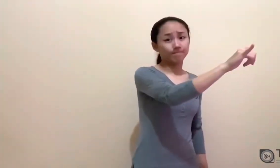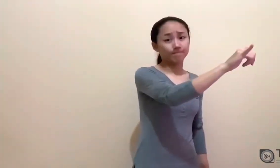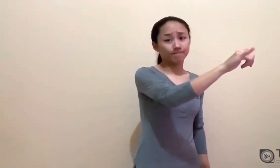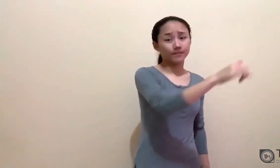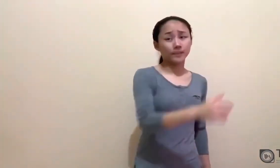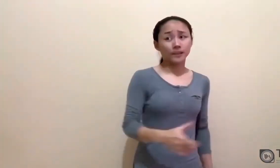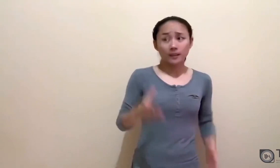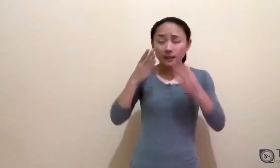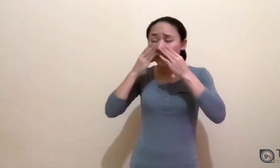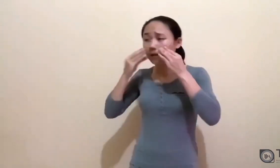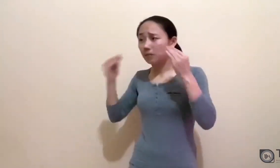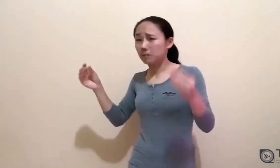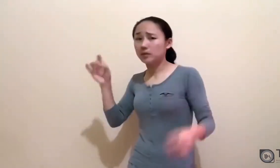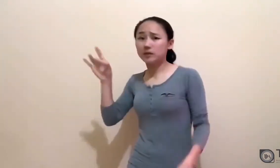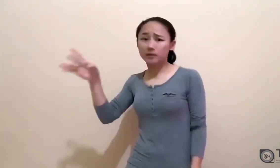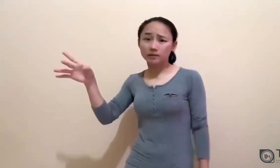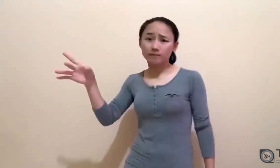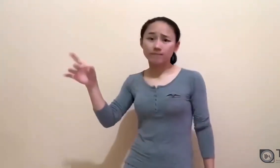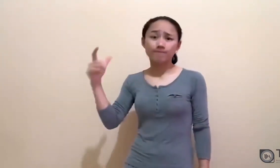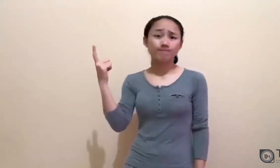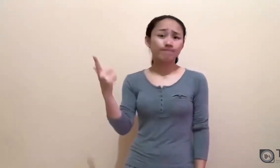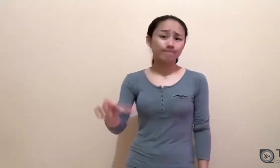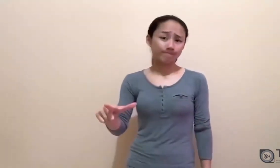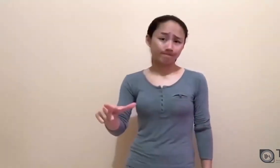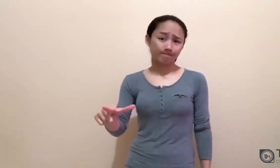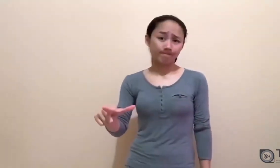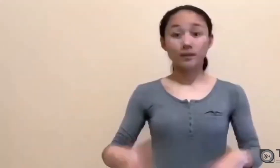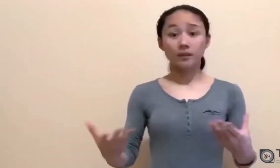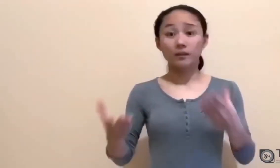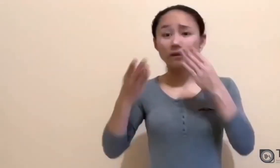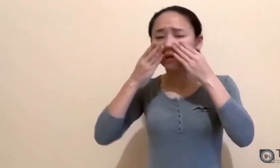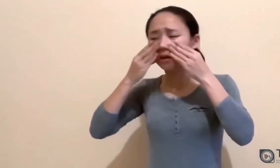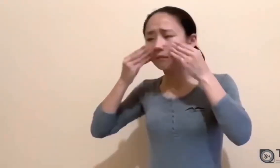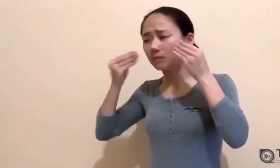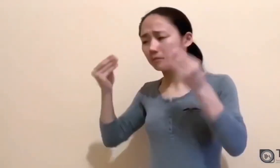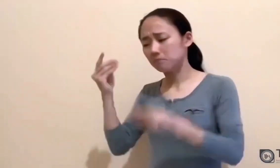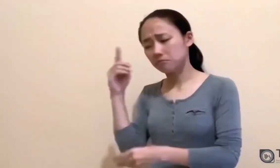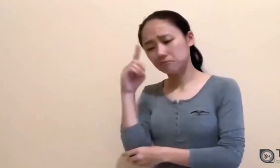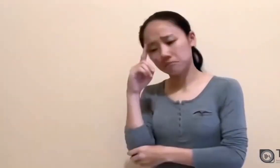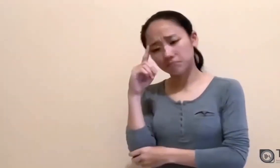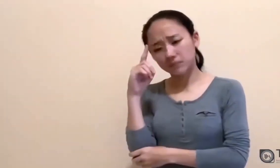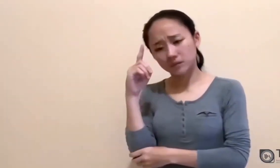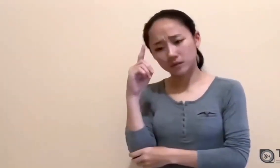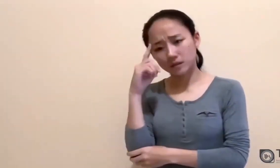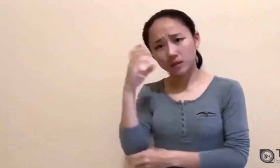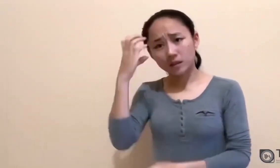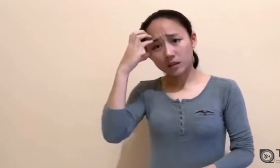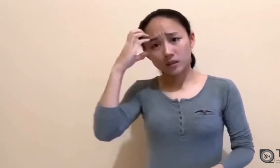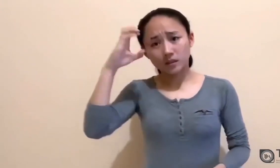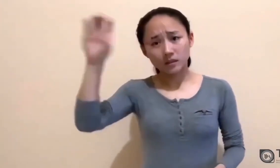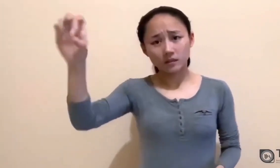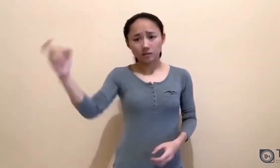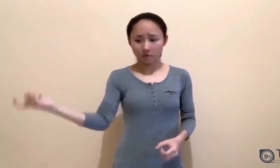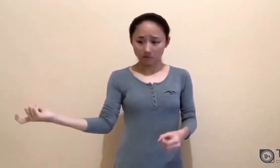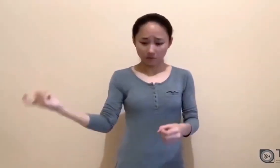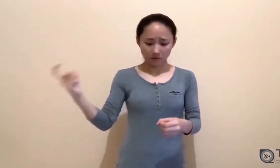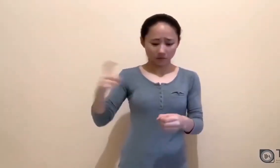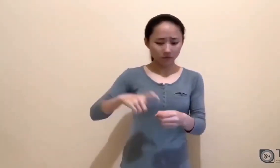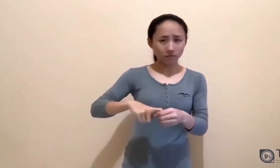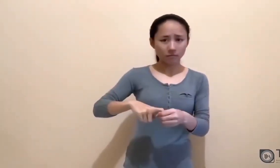A cegonha foi embora e a raposa ficou sozinha e decidiu então voltar para a